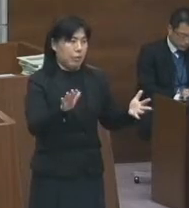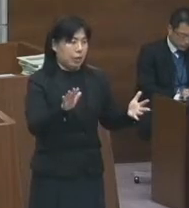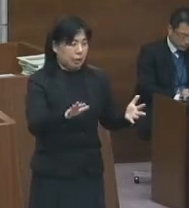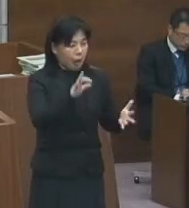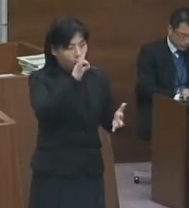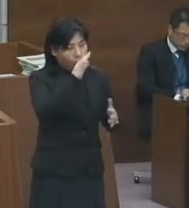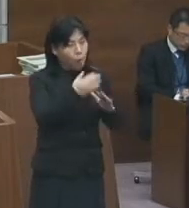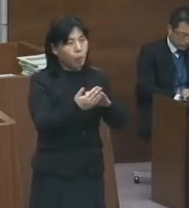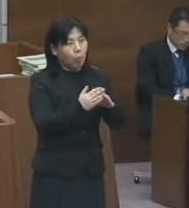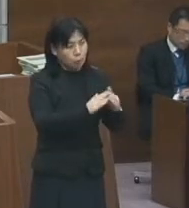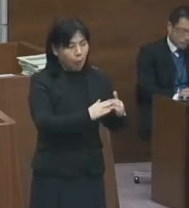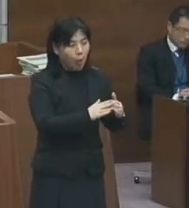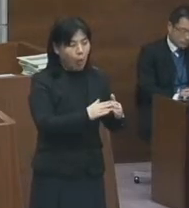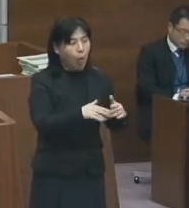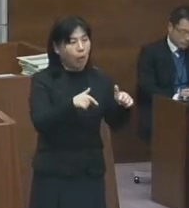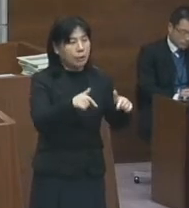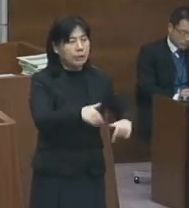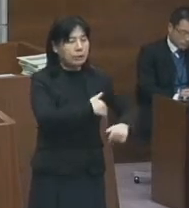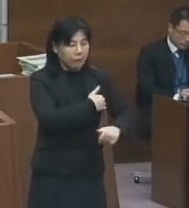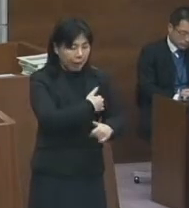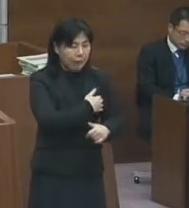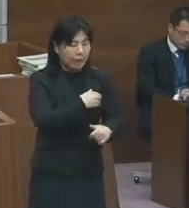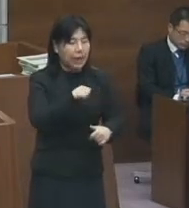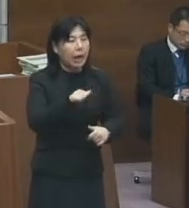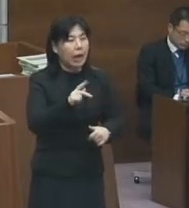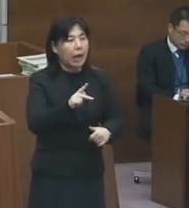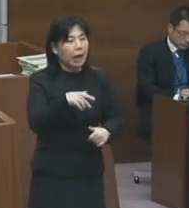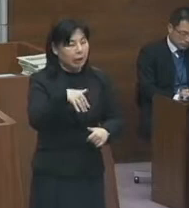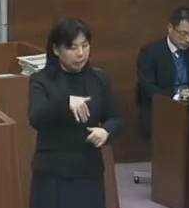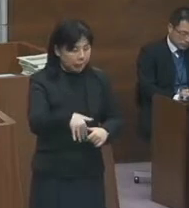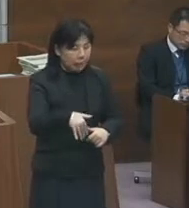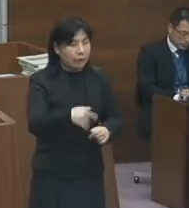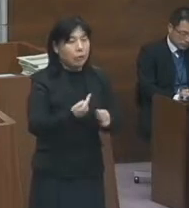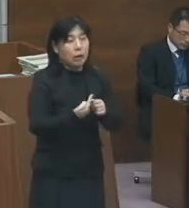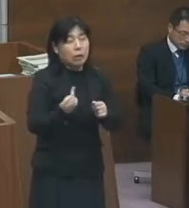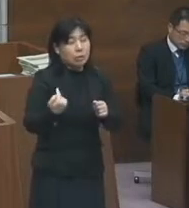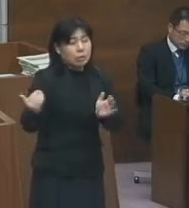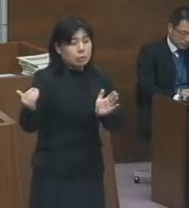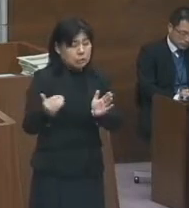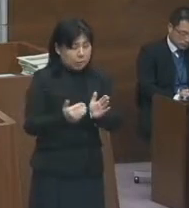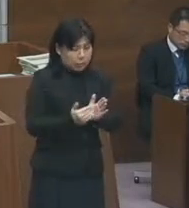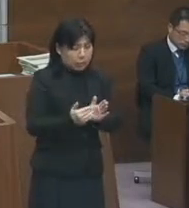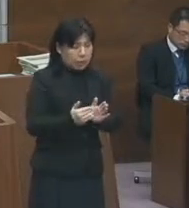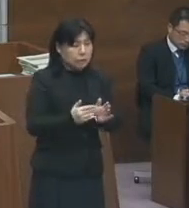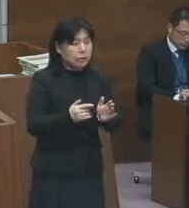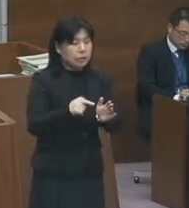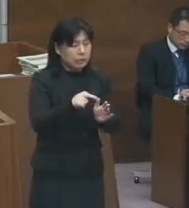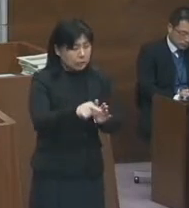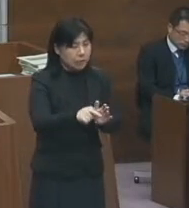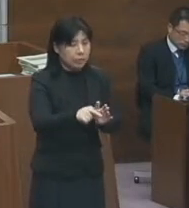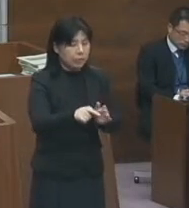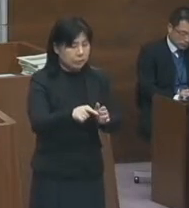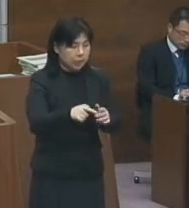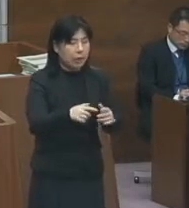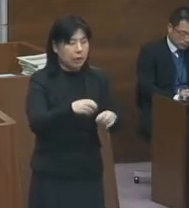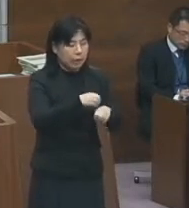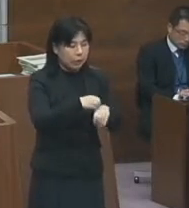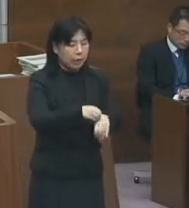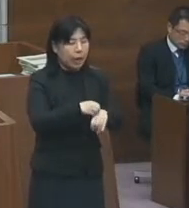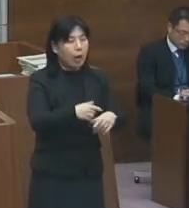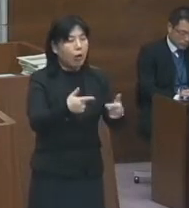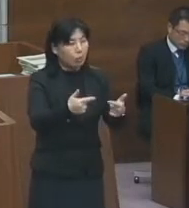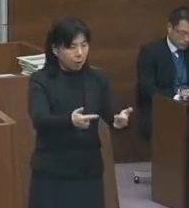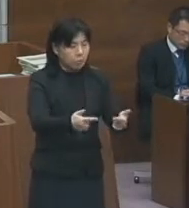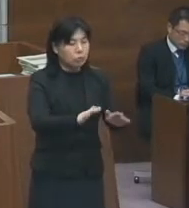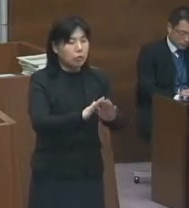根については、昨年末に都市計画道路山手環状線西工区が供用開始となり、新たな